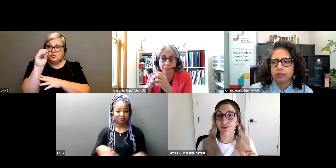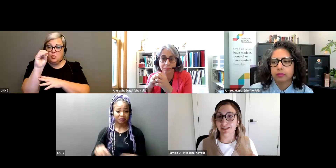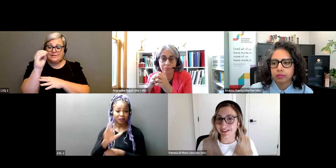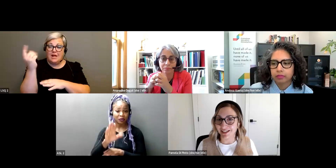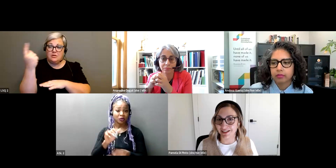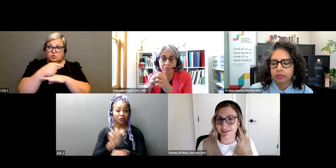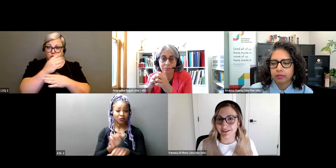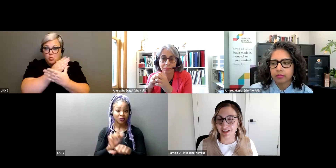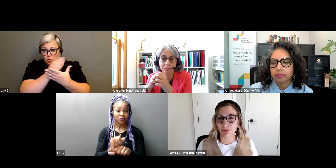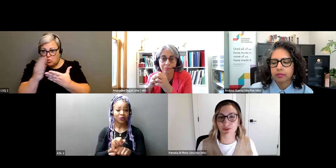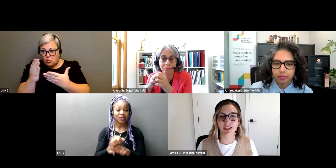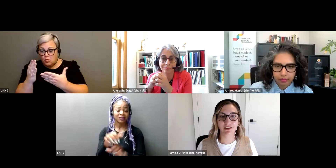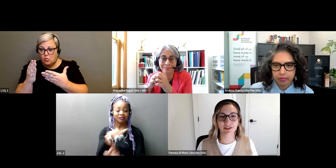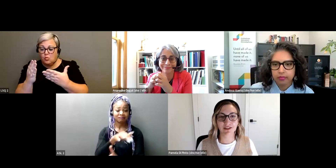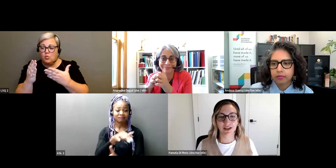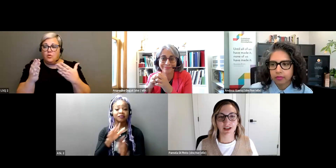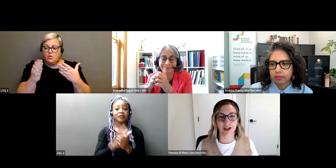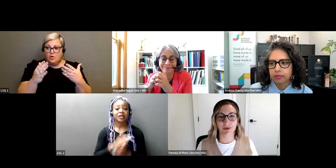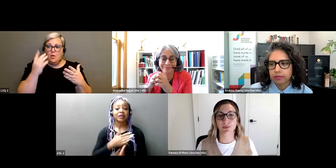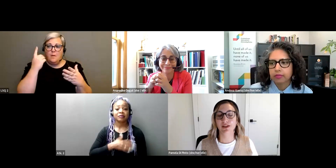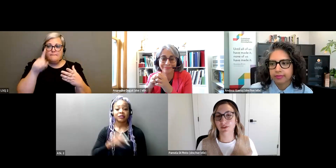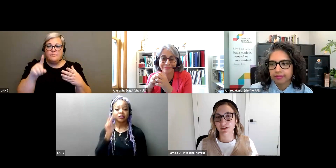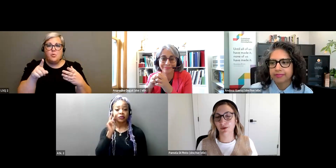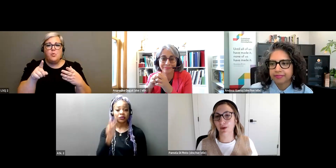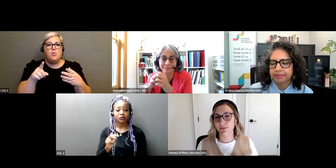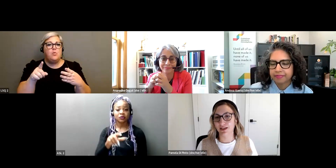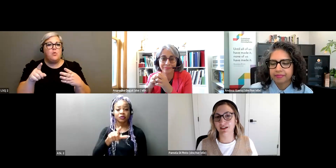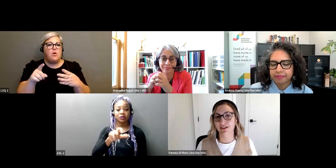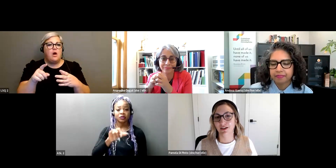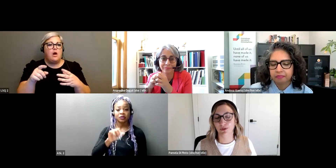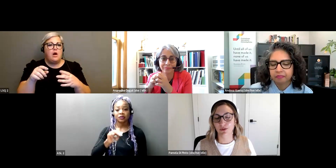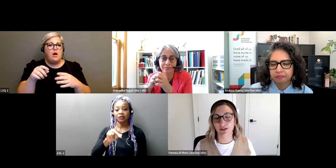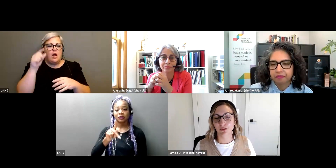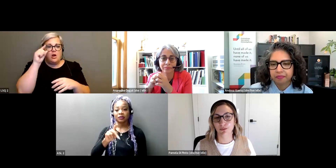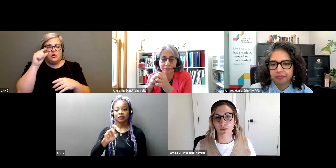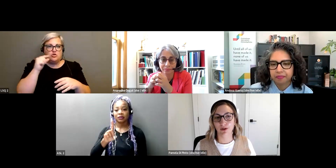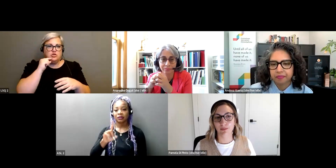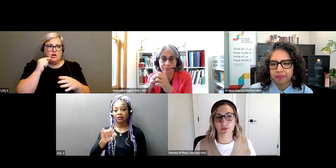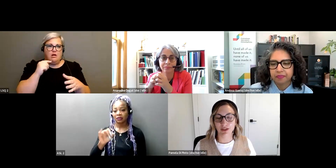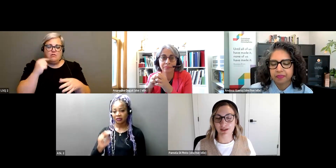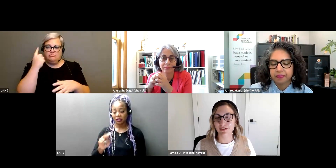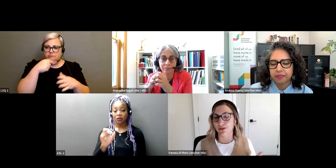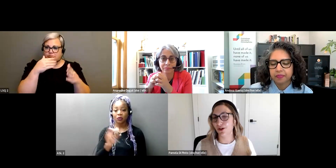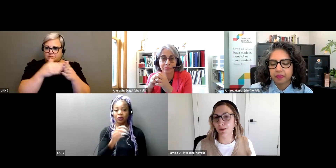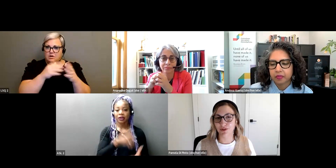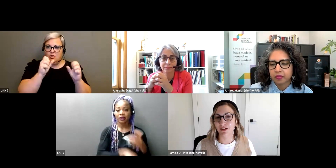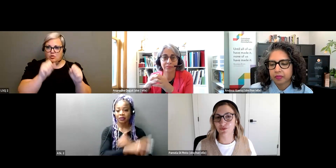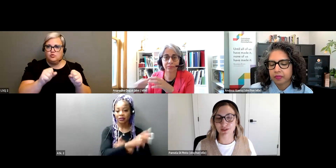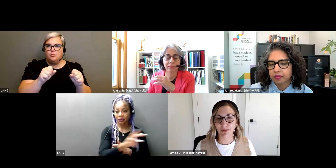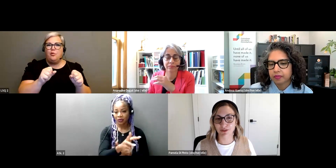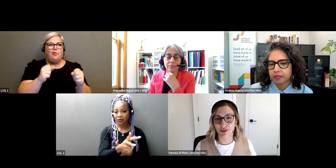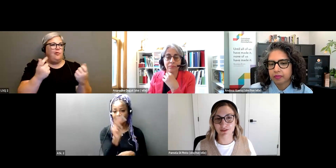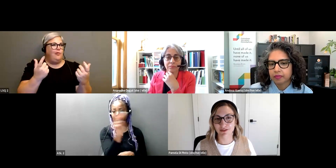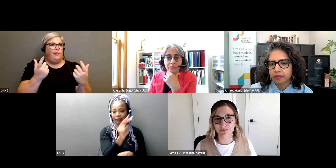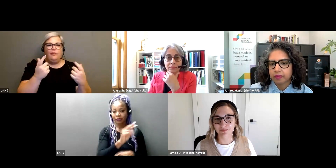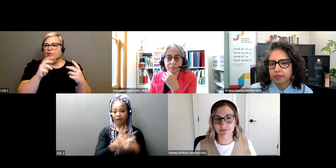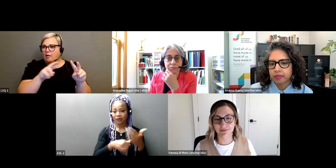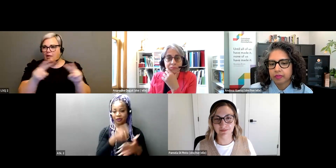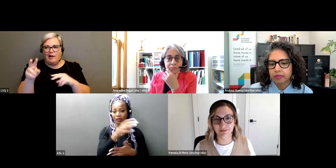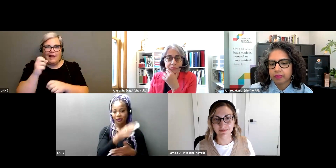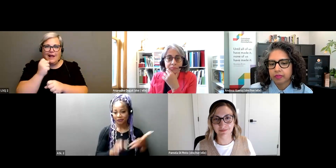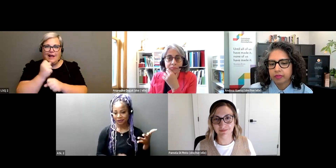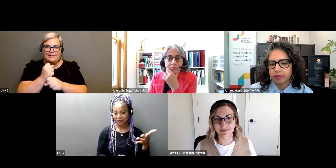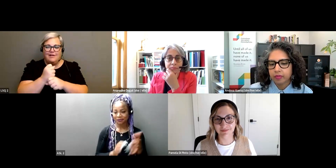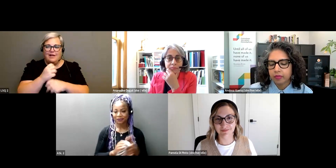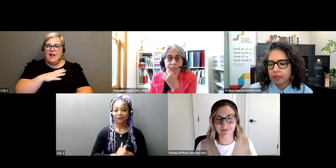la violence fondée sur le genre et vous pourrez amener toutes ces ressources-là sur le lieu de travail. Regardez notre